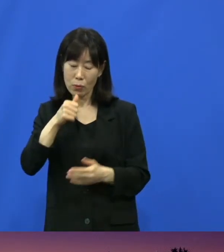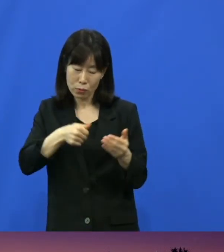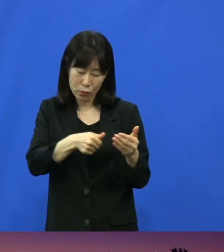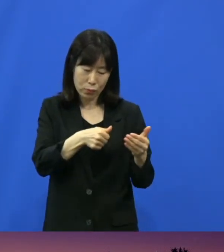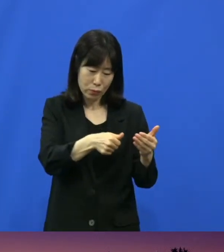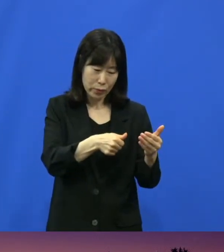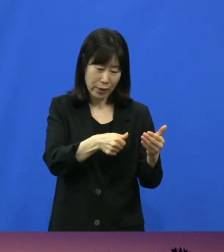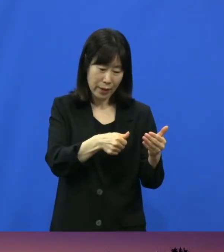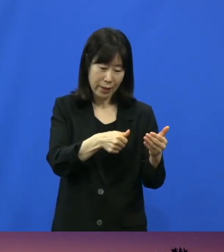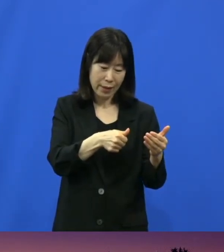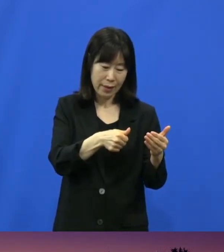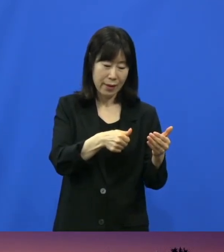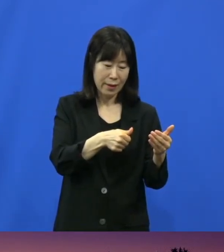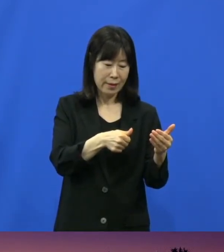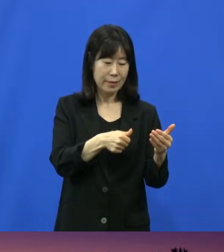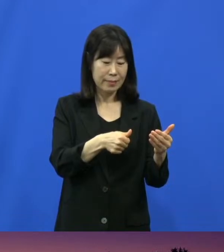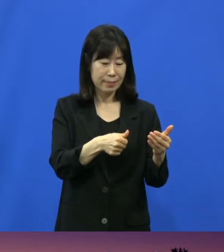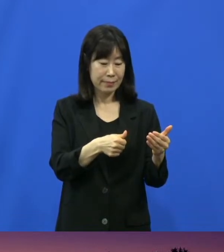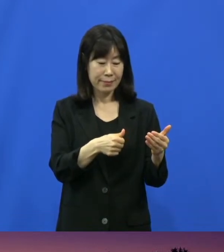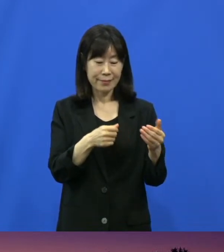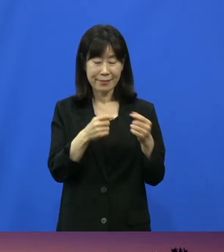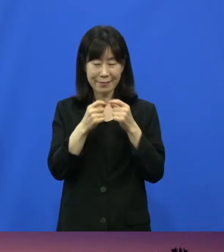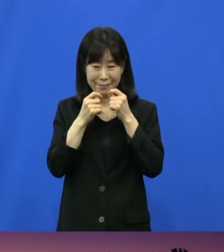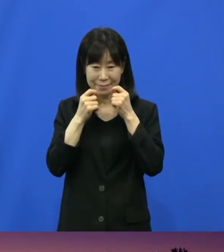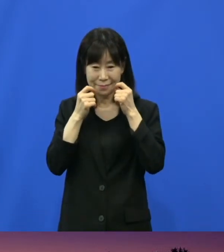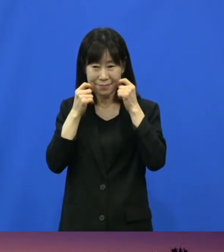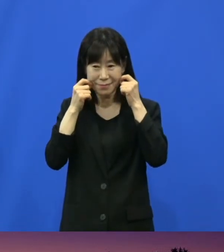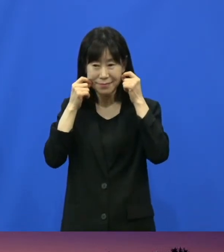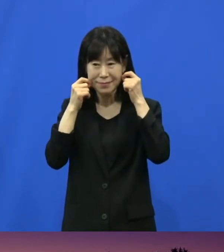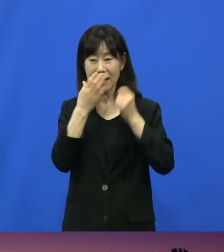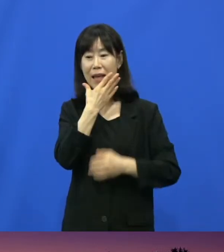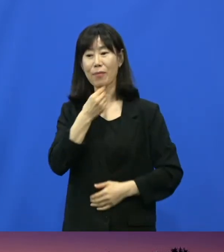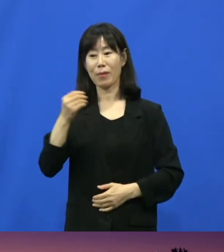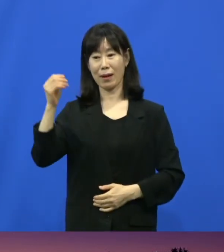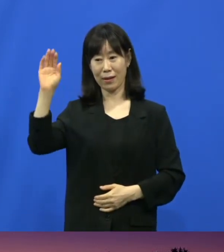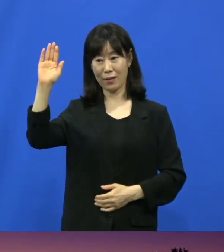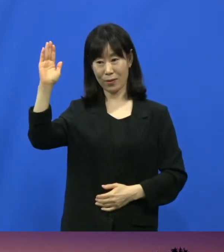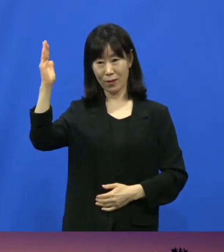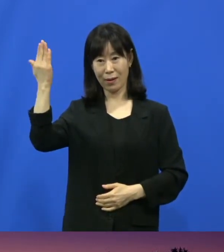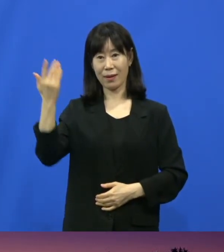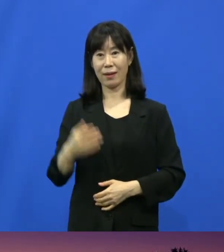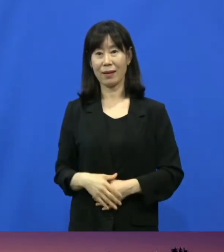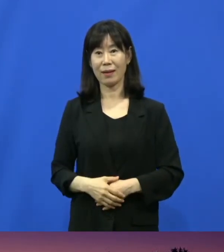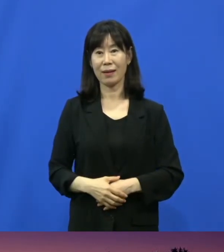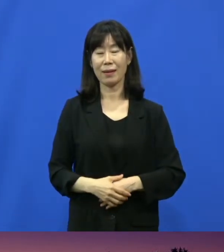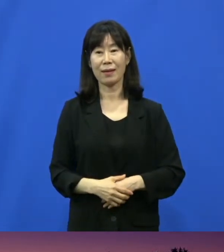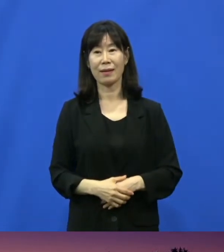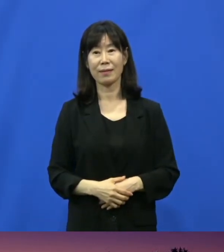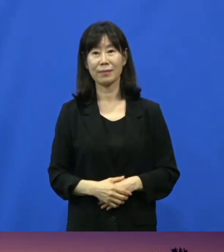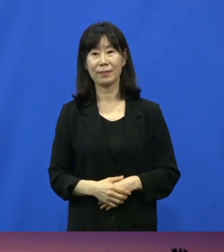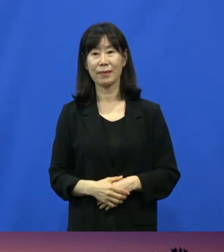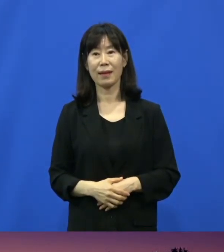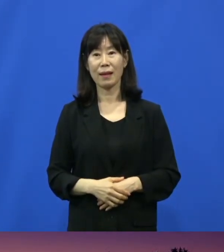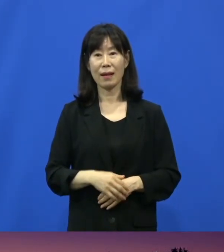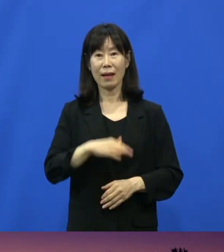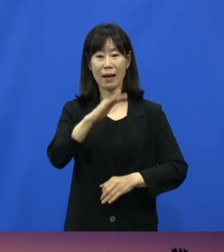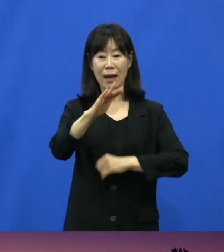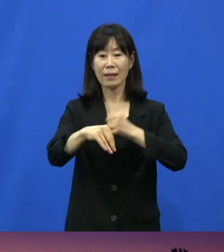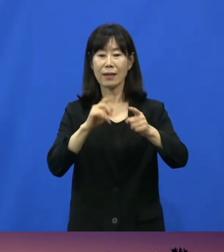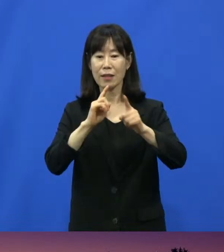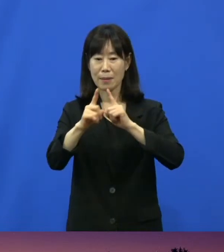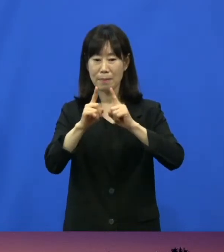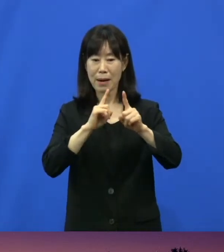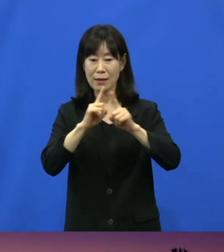거예요. 나중에 막 애가 막 춤을 추는 거예요. 영혼의 말씀이 우리의 힘을 얻게 하는 거예요. 고통스러운